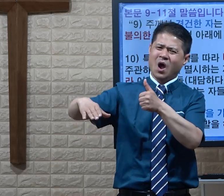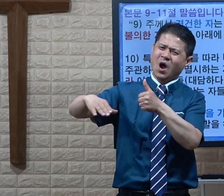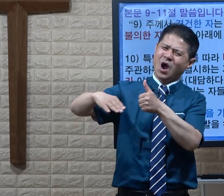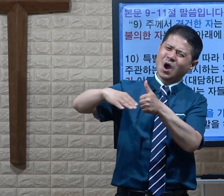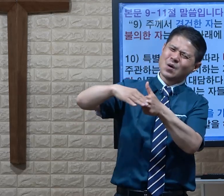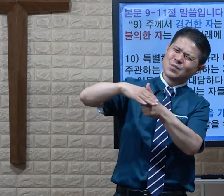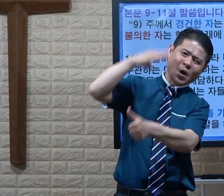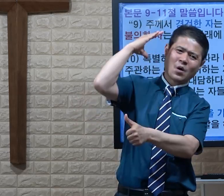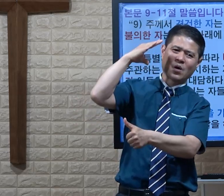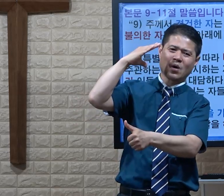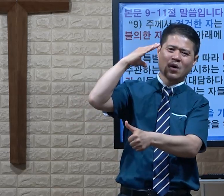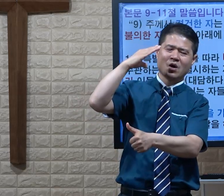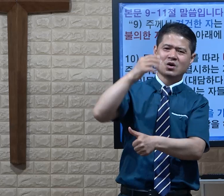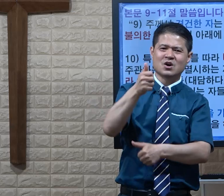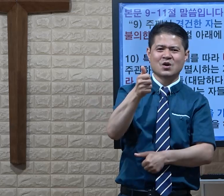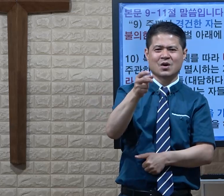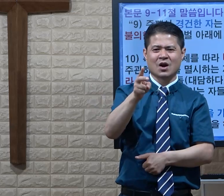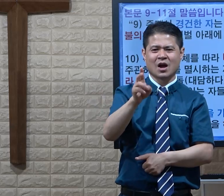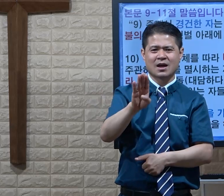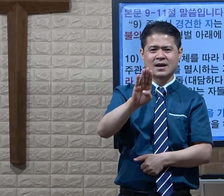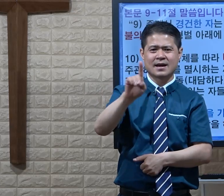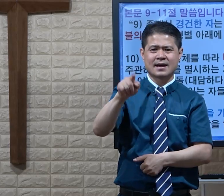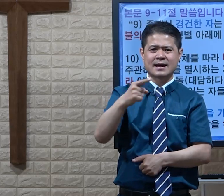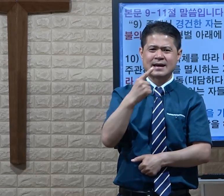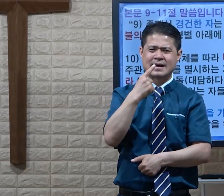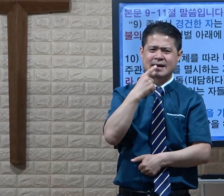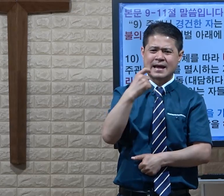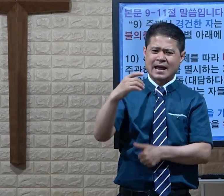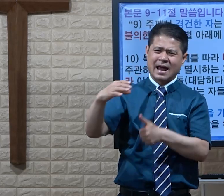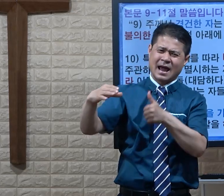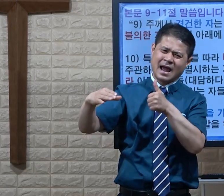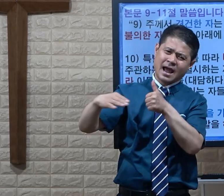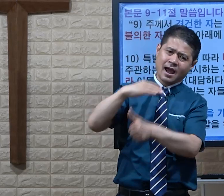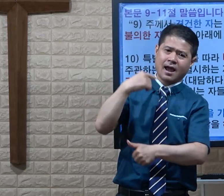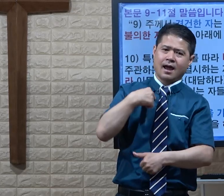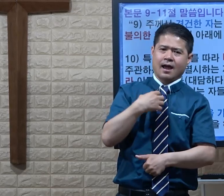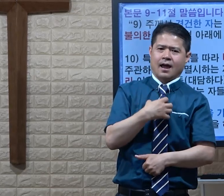개인적으로 만났는데 저를 그렇게 비방하는 것이었습니다.